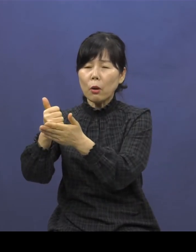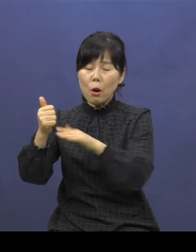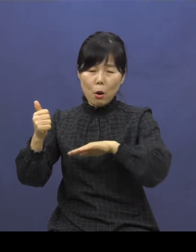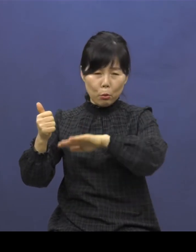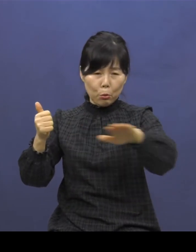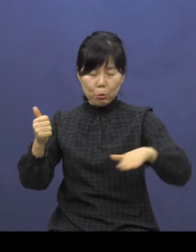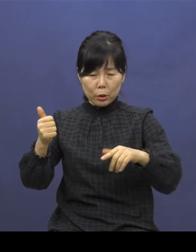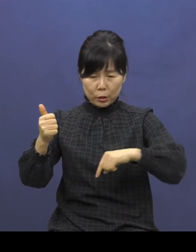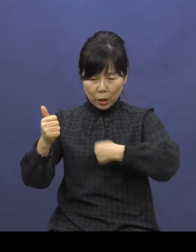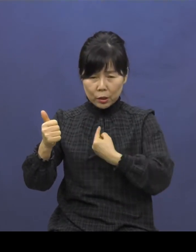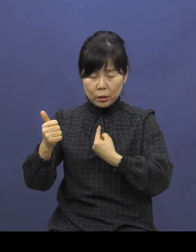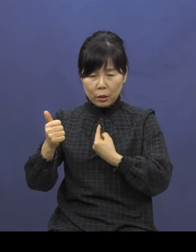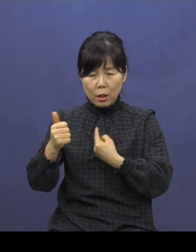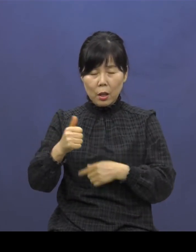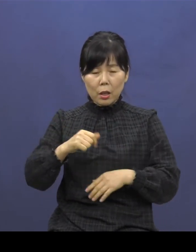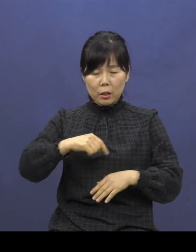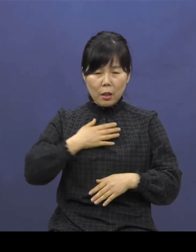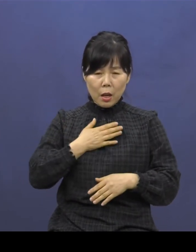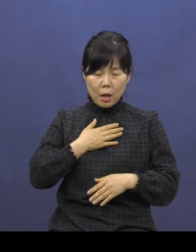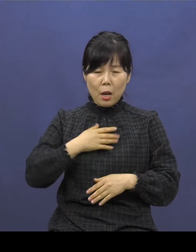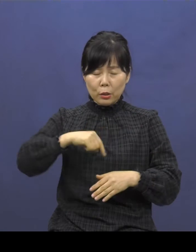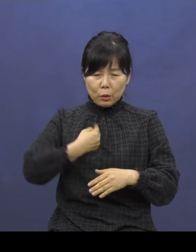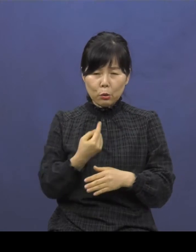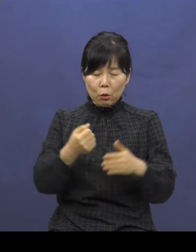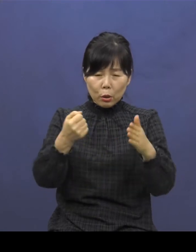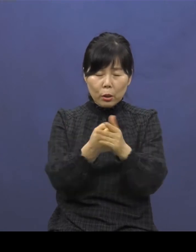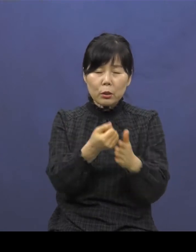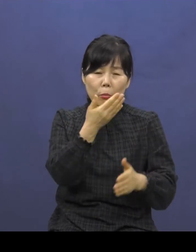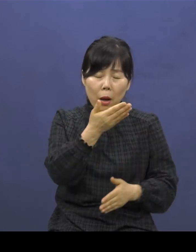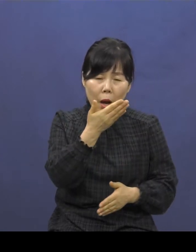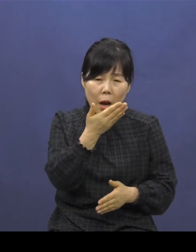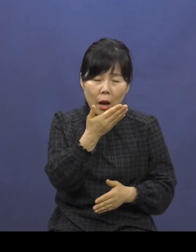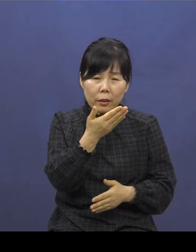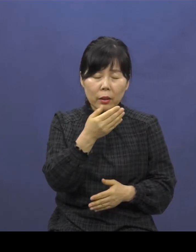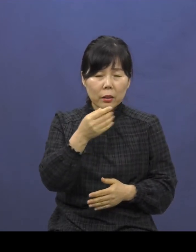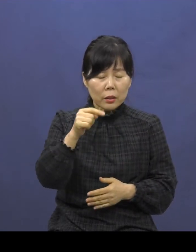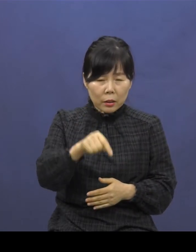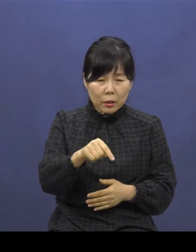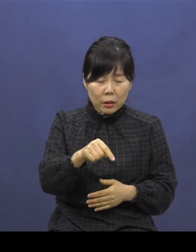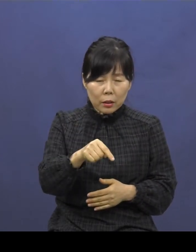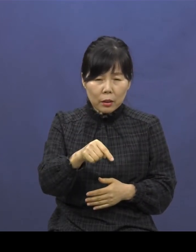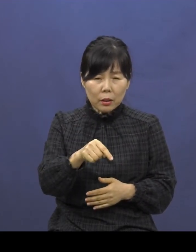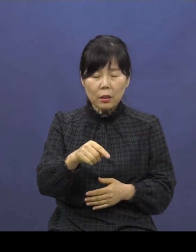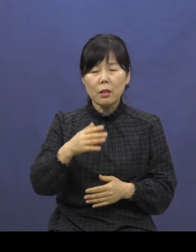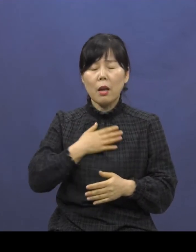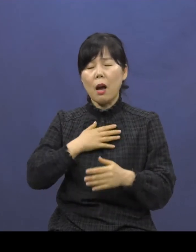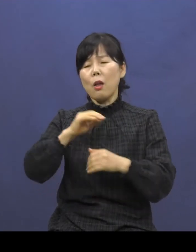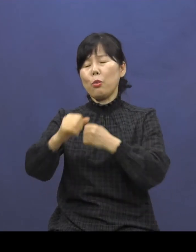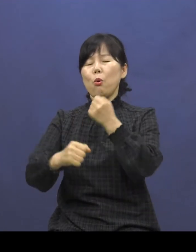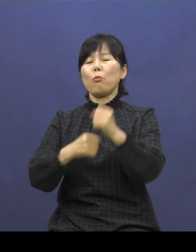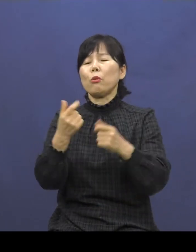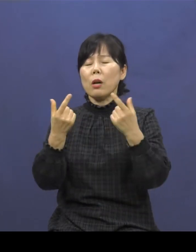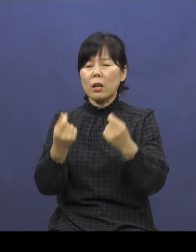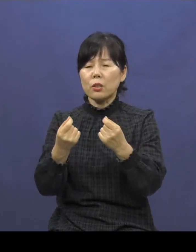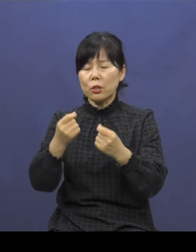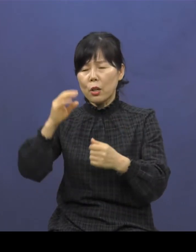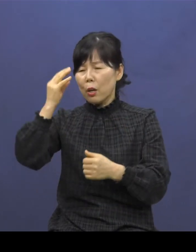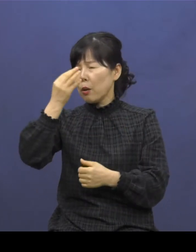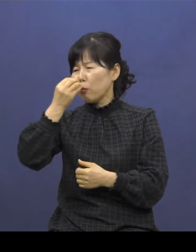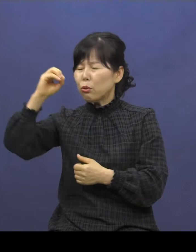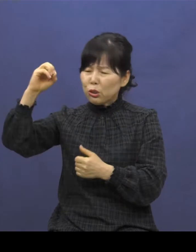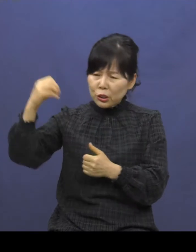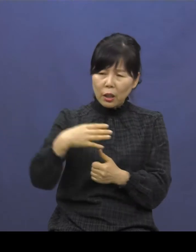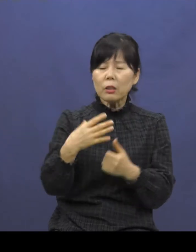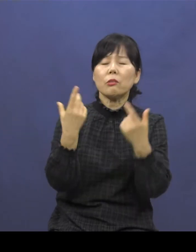갖다가 정말 어떤 자유의지를 가진 그런 하나님 형상을 가진 그런 존재가 아닌 그냥 동물처럼, 그냥